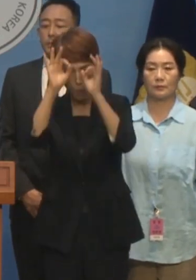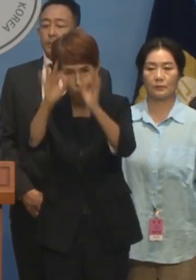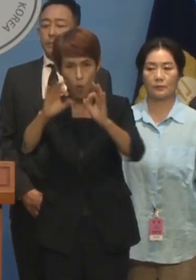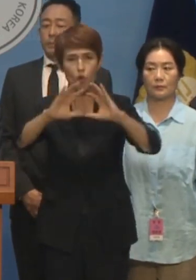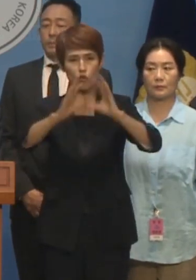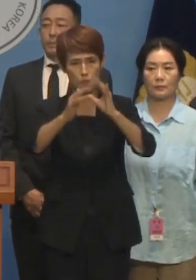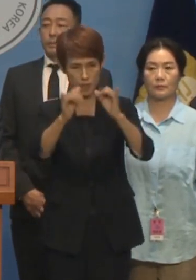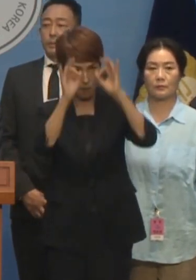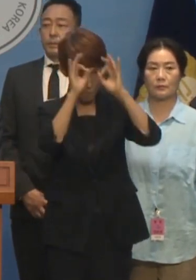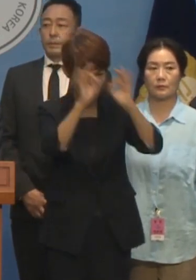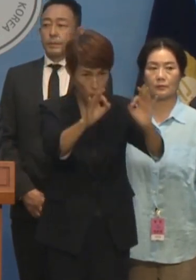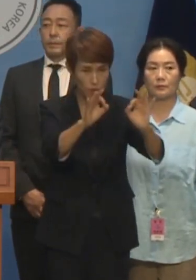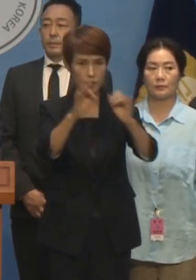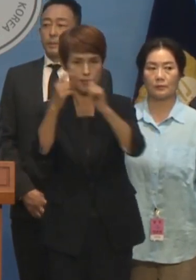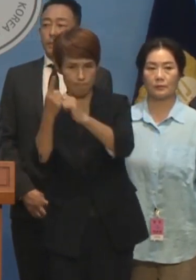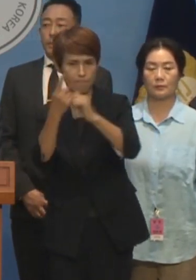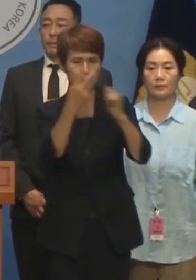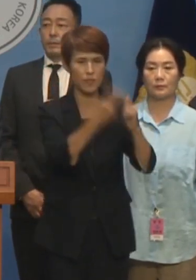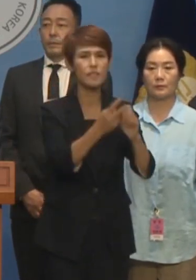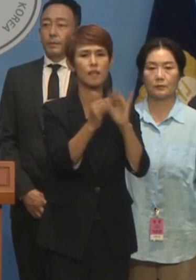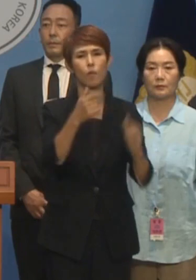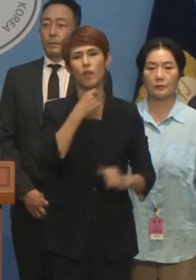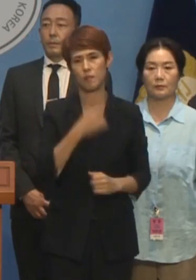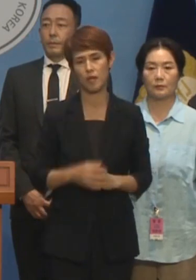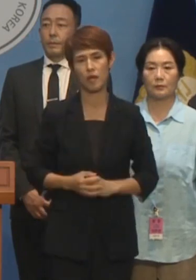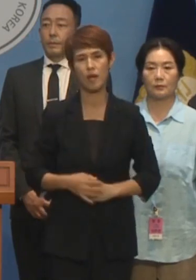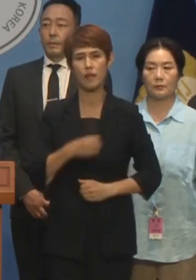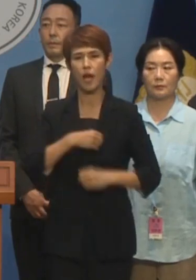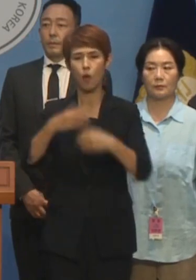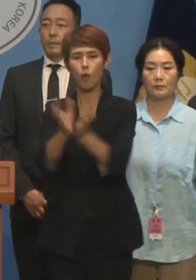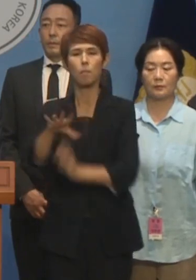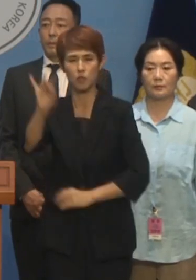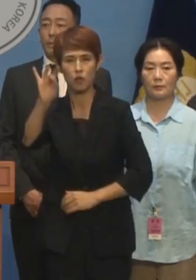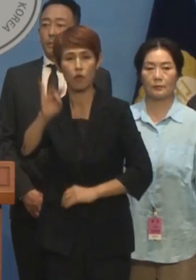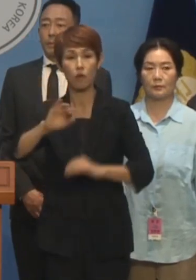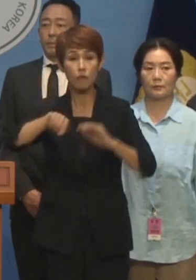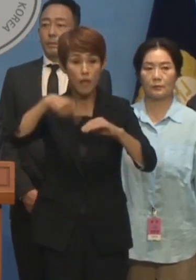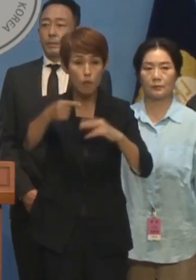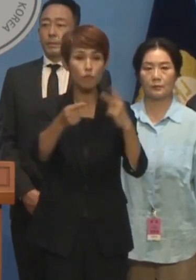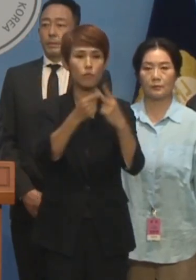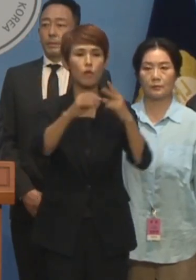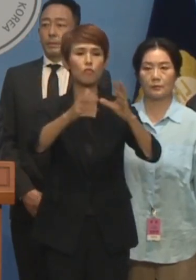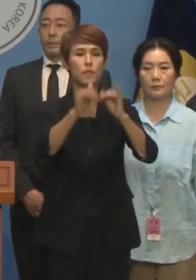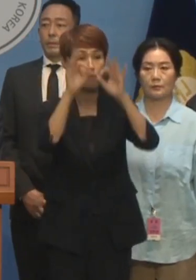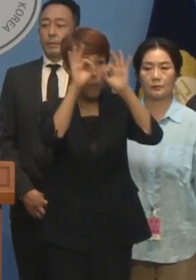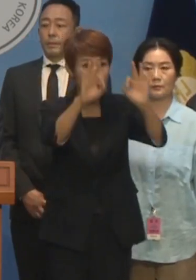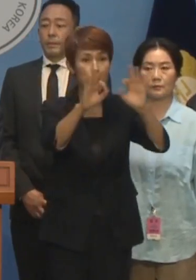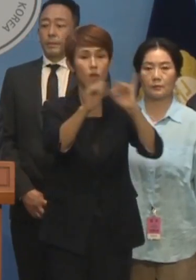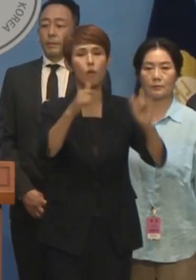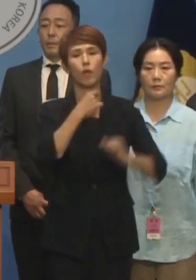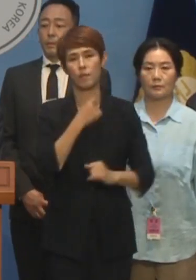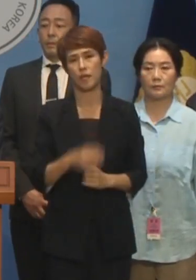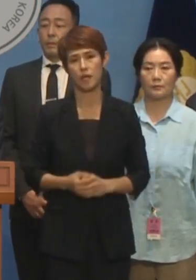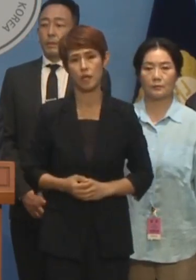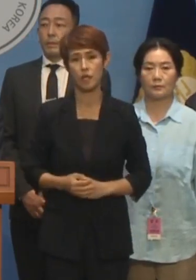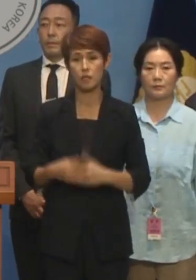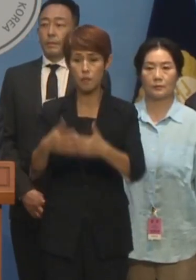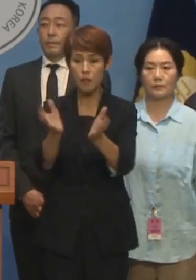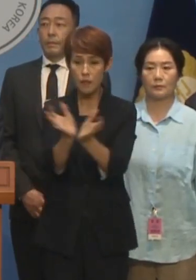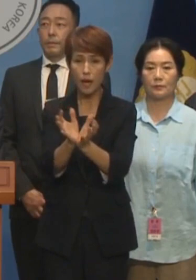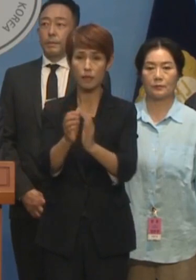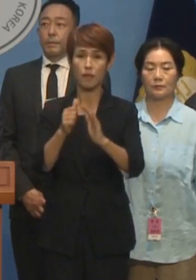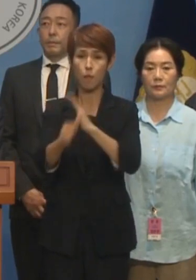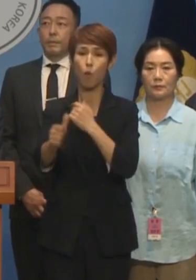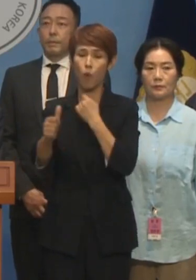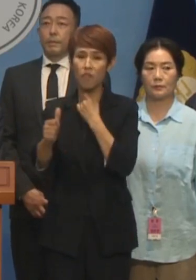국민을 바라보는 당대표를 원합니다. 우리 당원들은 지금 당대표를 원하는 것이지